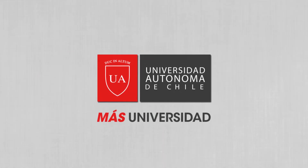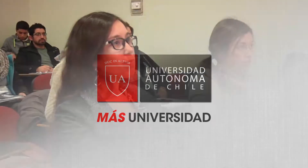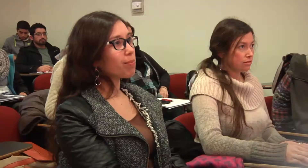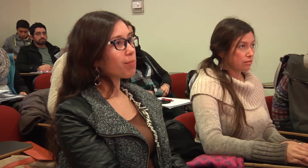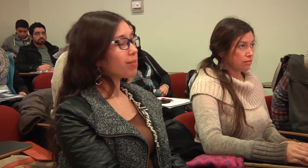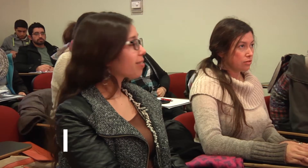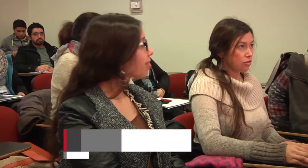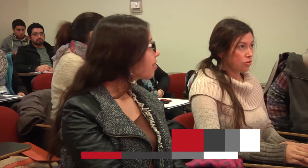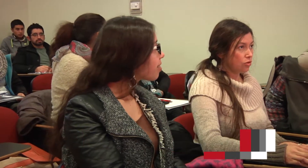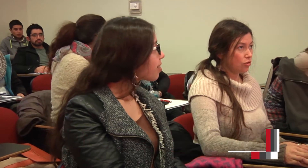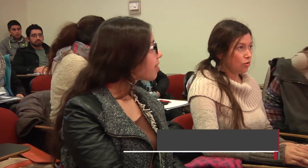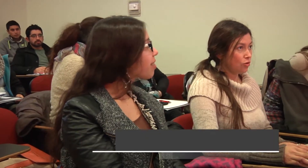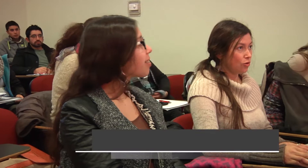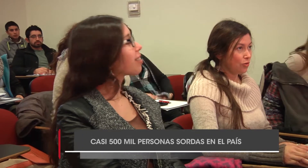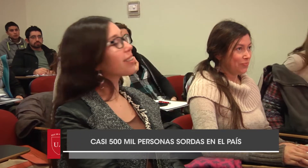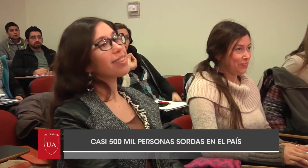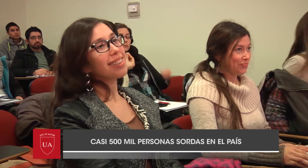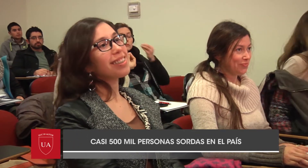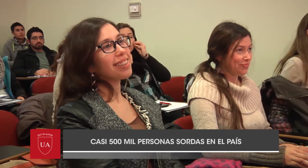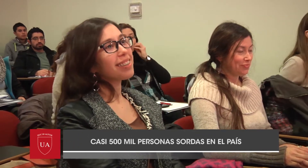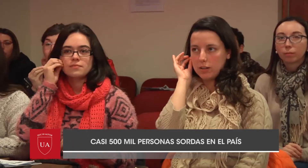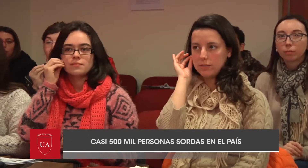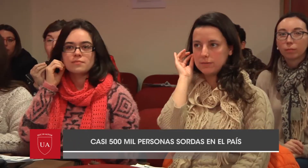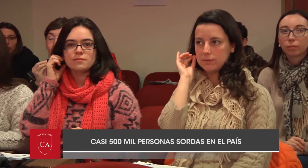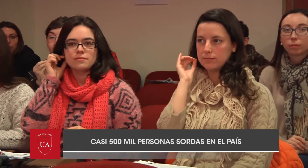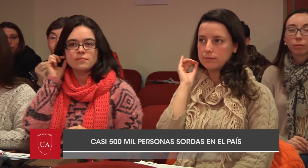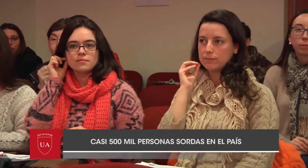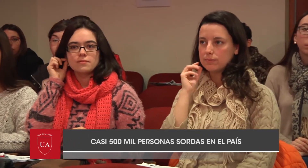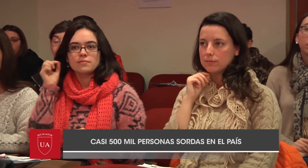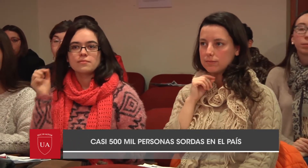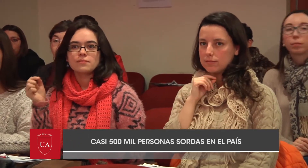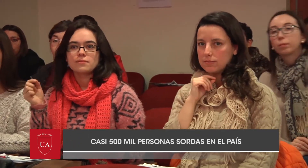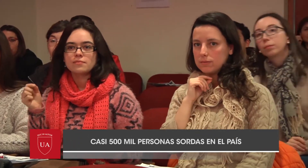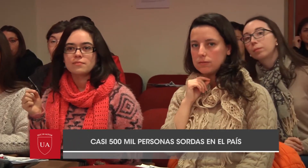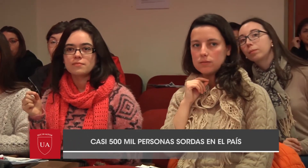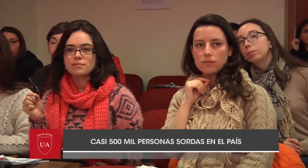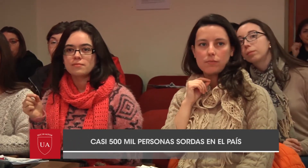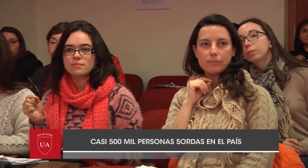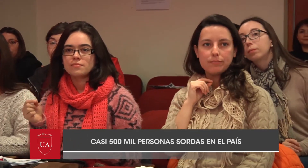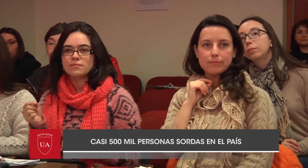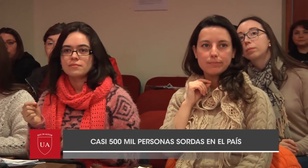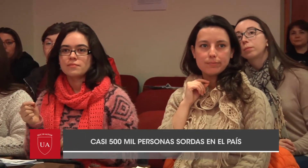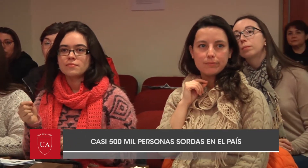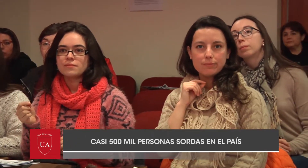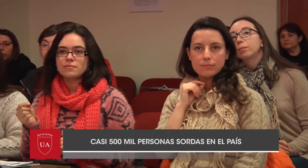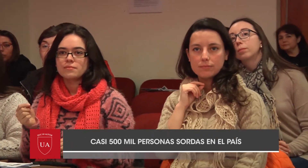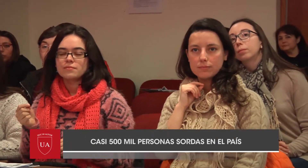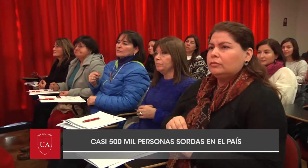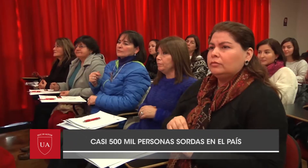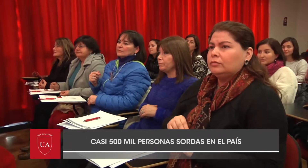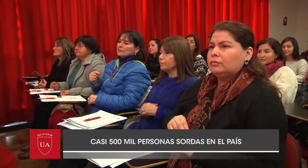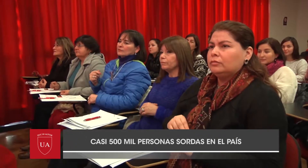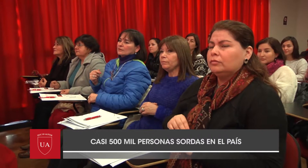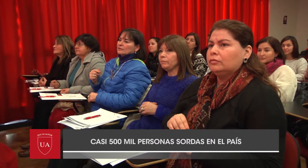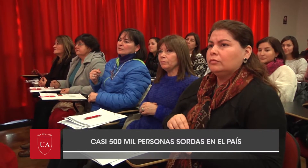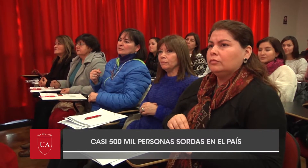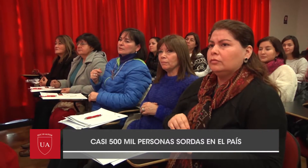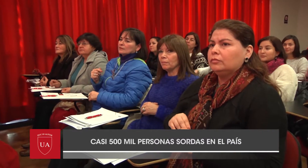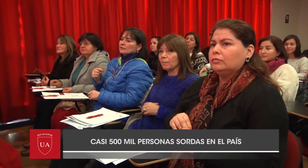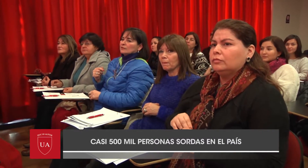Un curso introductorio de lengua de señas, organizado en conjunto por la Dirección Académica, Dirección de Bibliotecas y el Circo de Titulados de la Universidad Autónoma de Chile